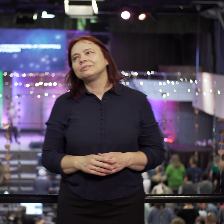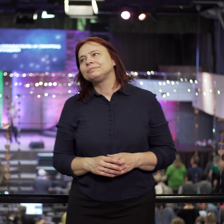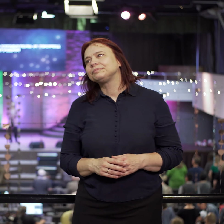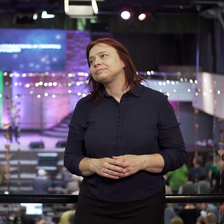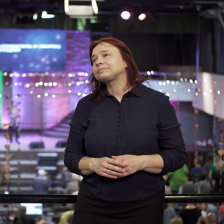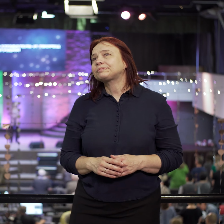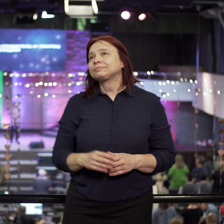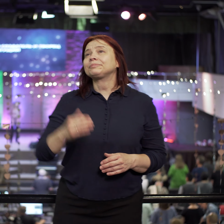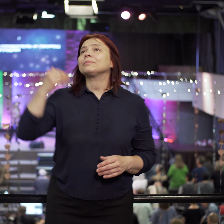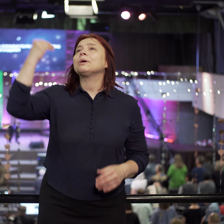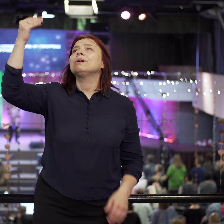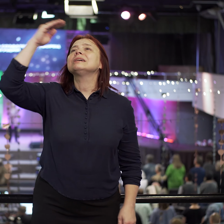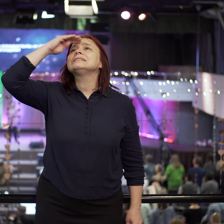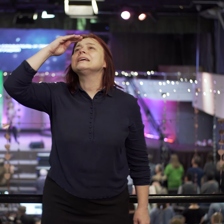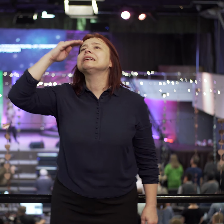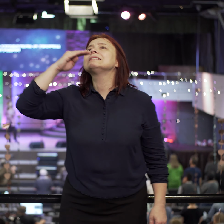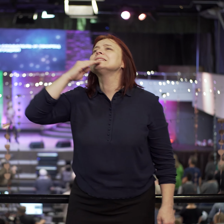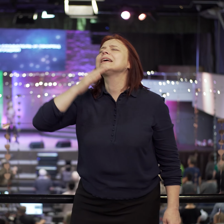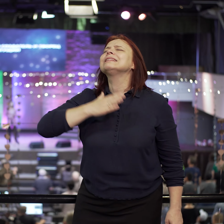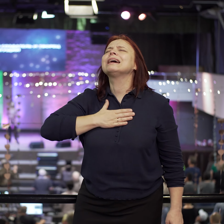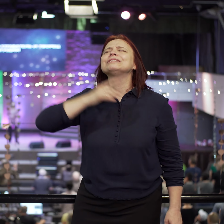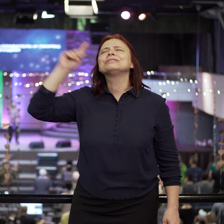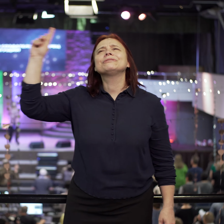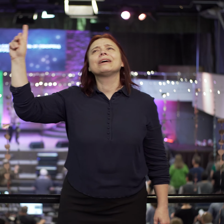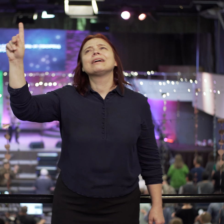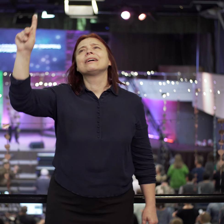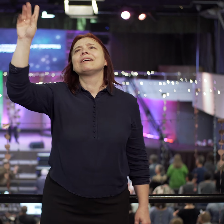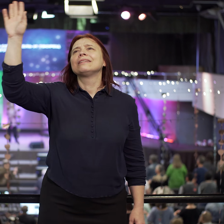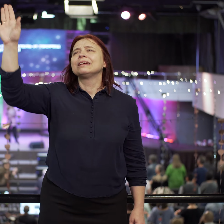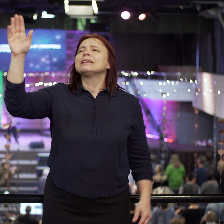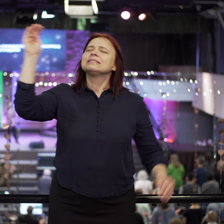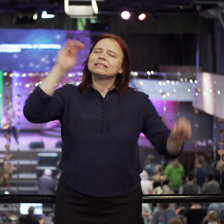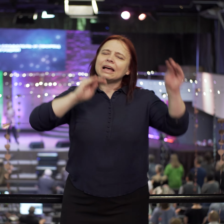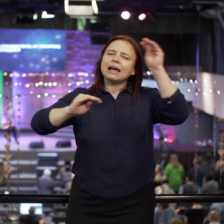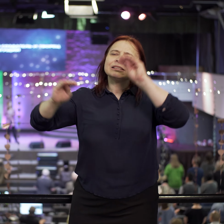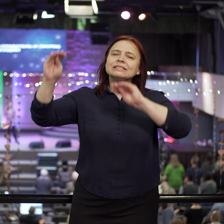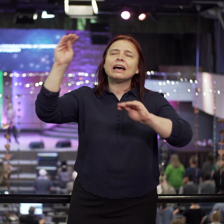аминь. О, Ты, Отец наш вечный, Создатель и